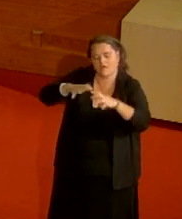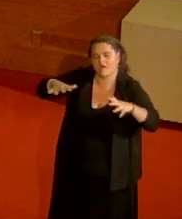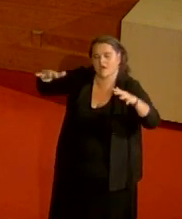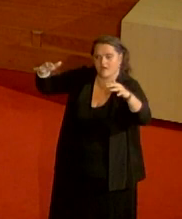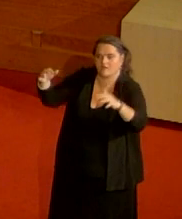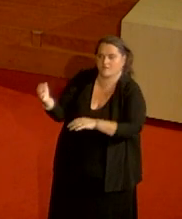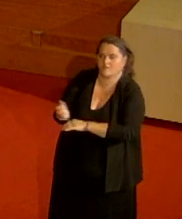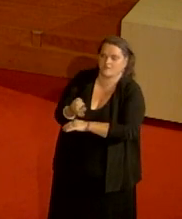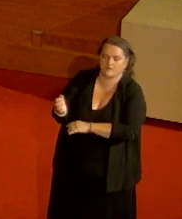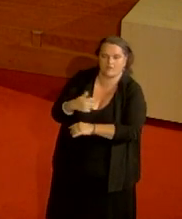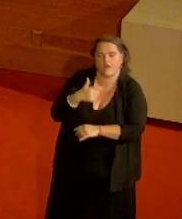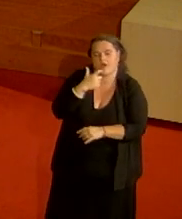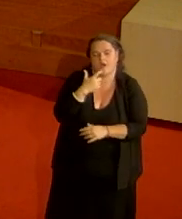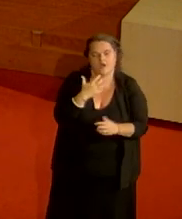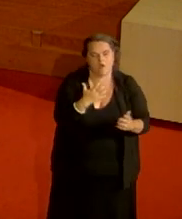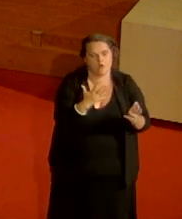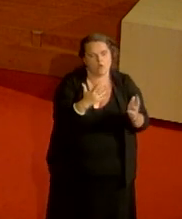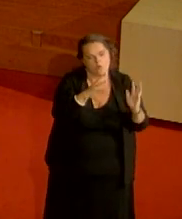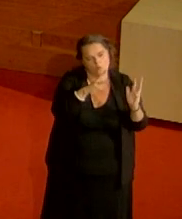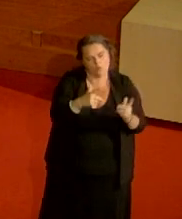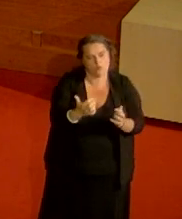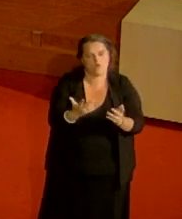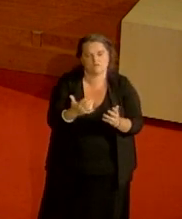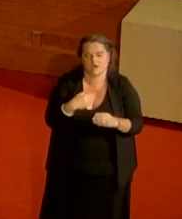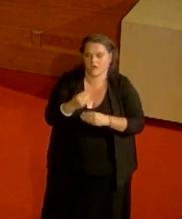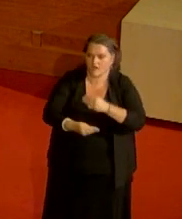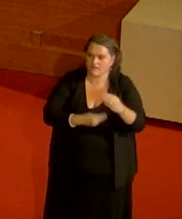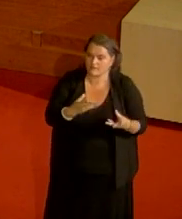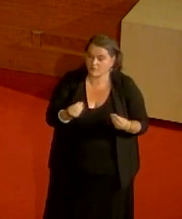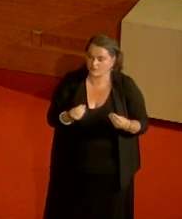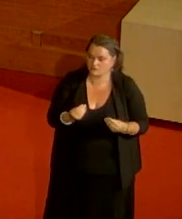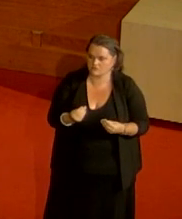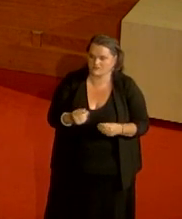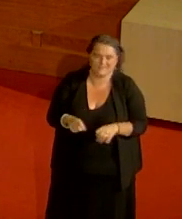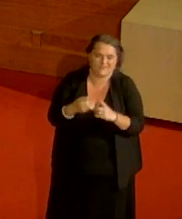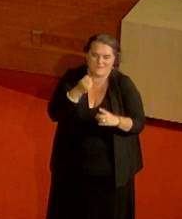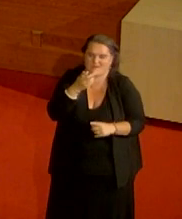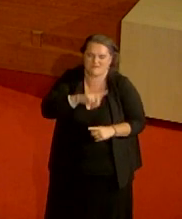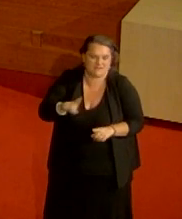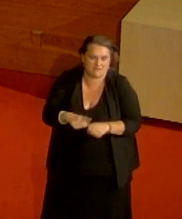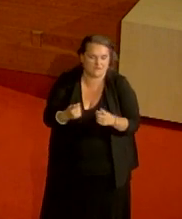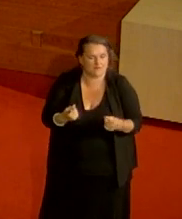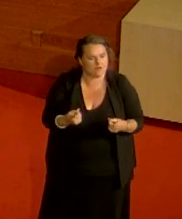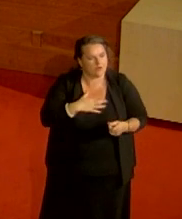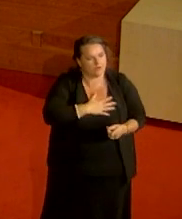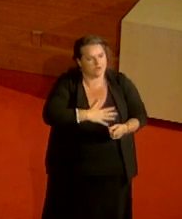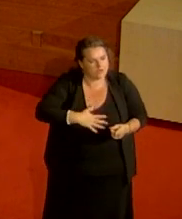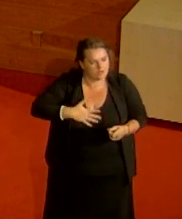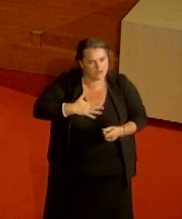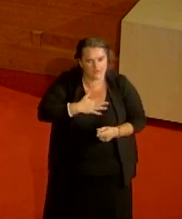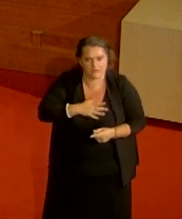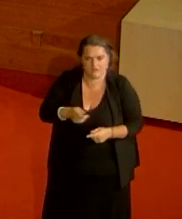la cantidad el hacer mucho no tanto el hacerlo bien pero sí el hacer mucho y el placer suele venir en el